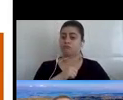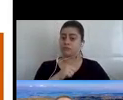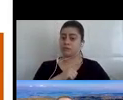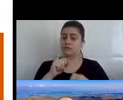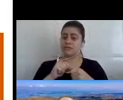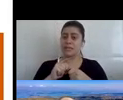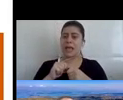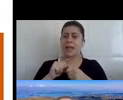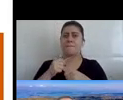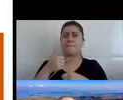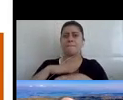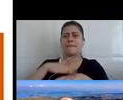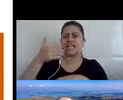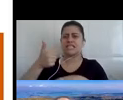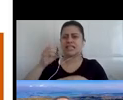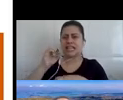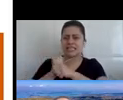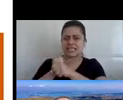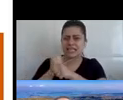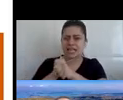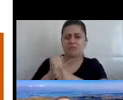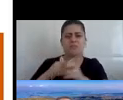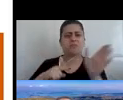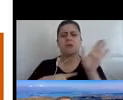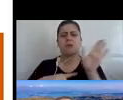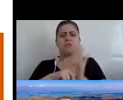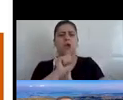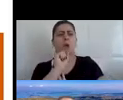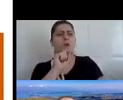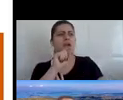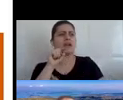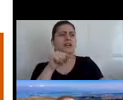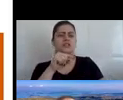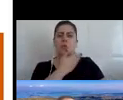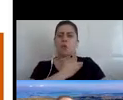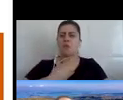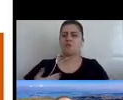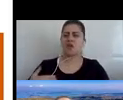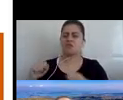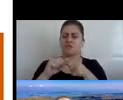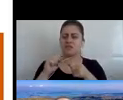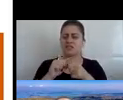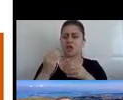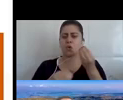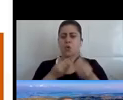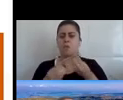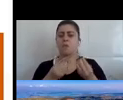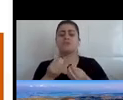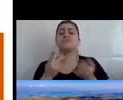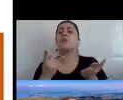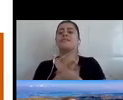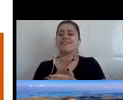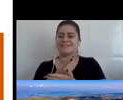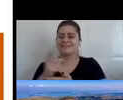10 anos para propor cenários, para questionar o que que o governo tem feito e como que isso tem consequências